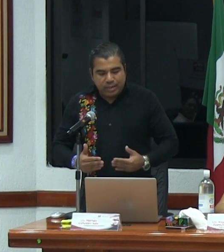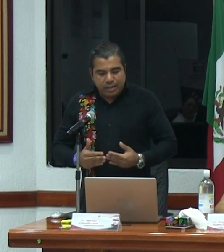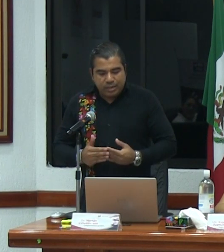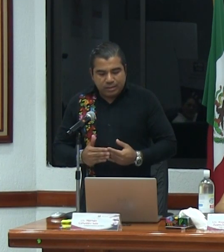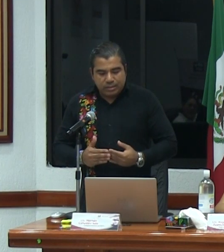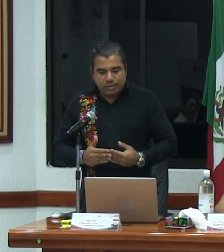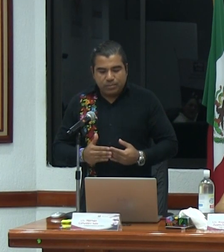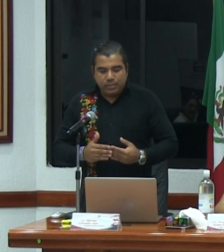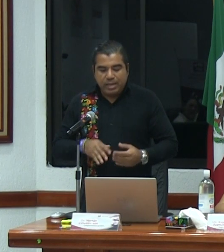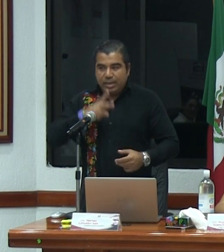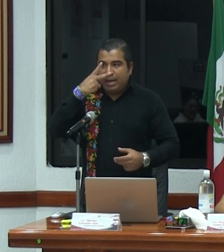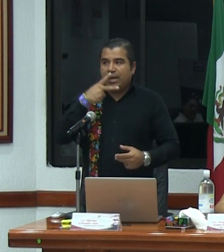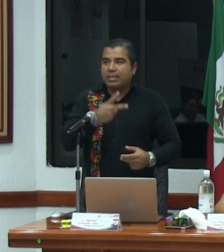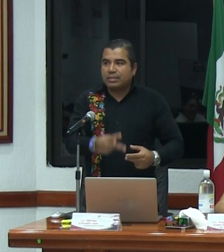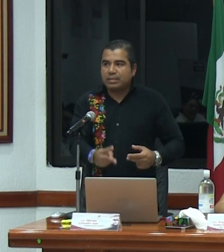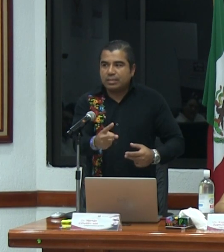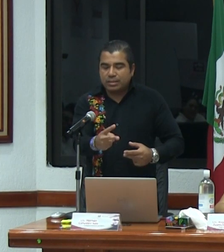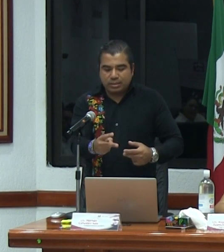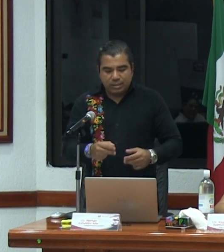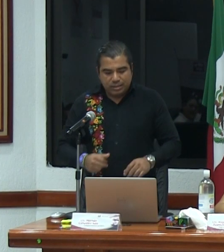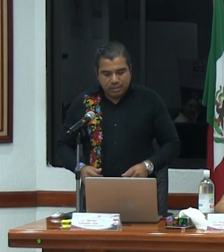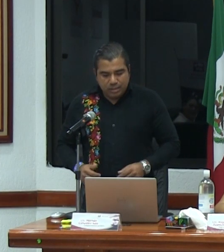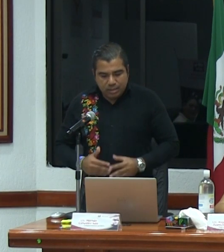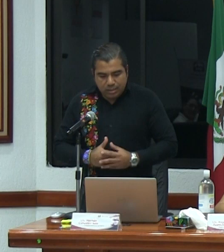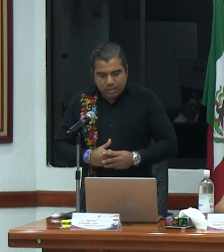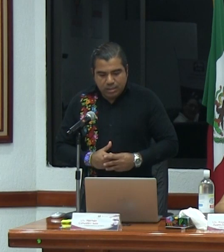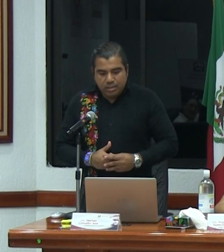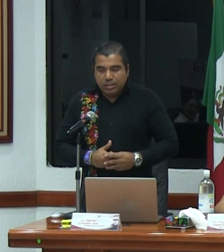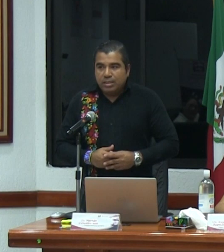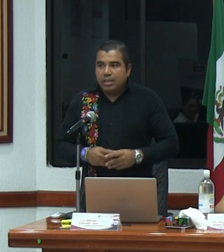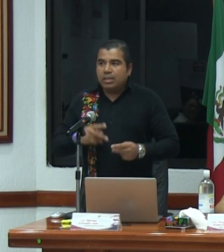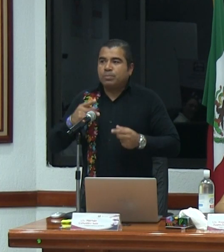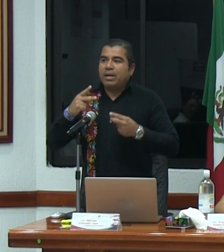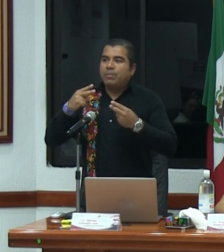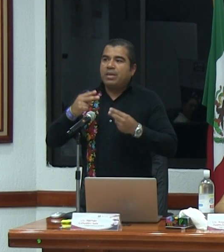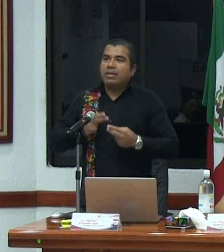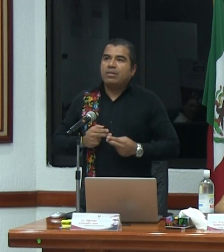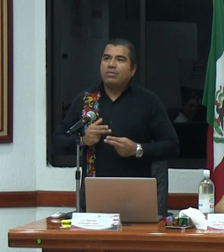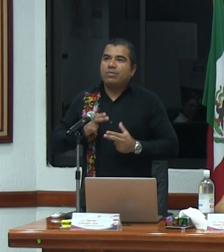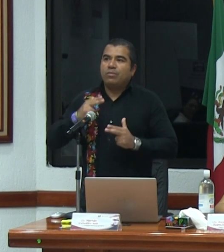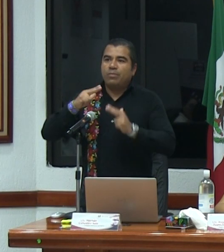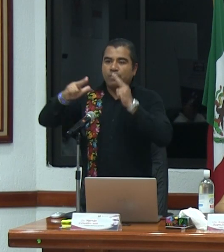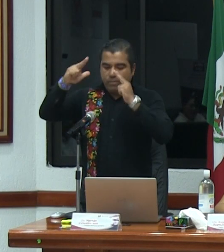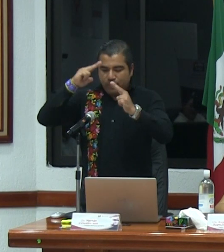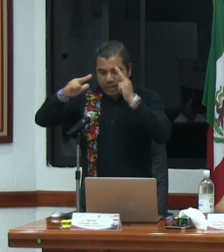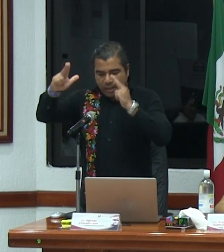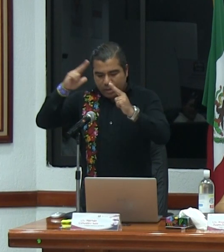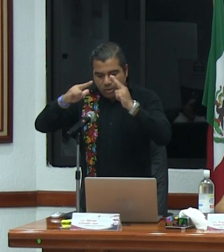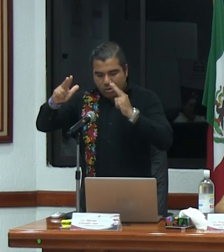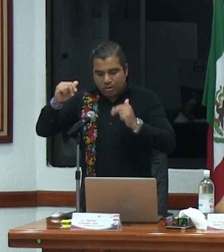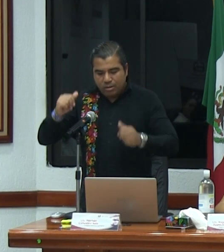señas mexicanas. Es para mí un verdadero honor